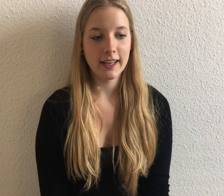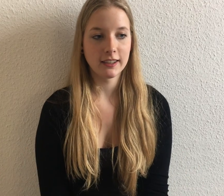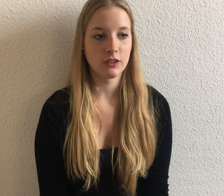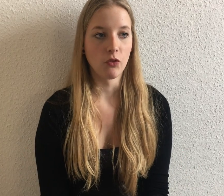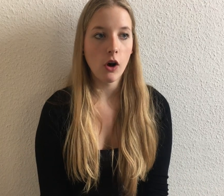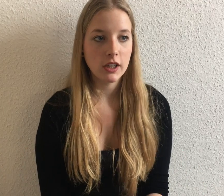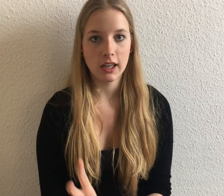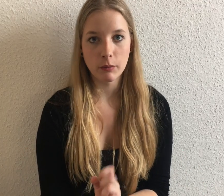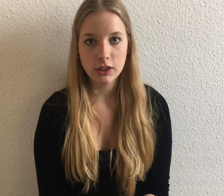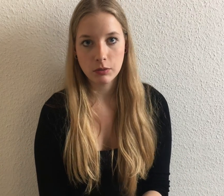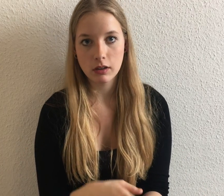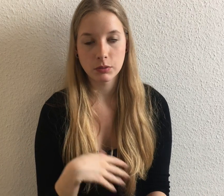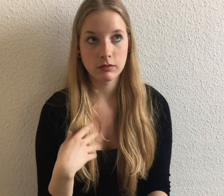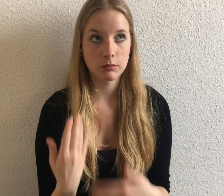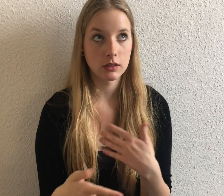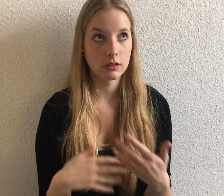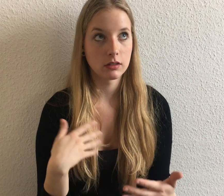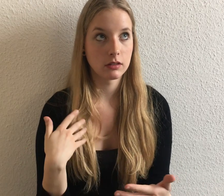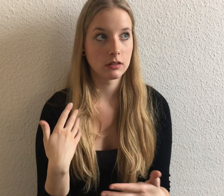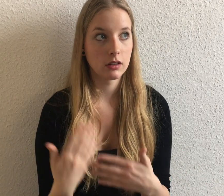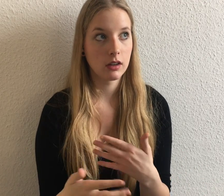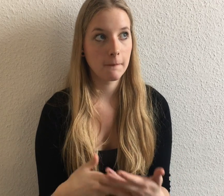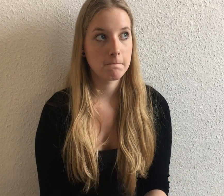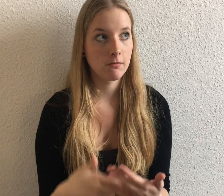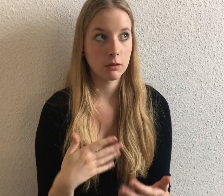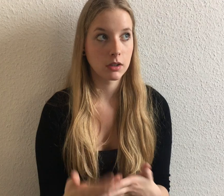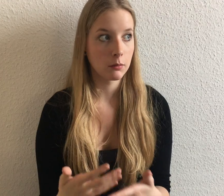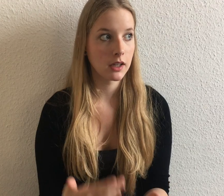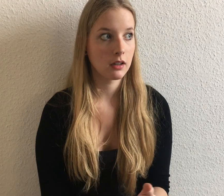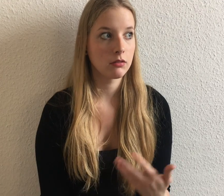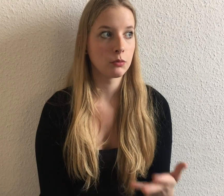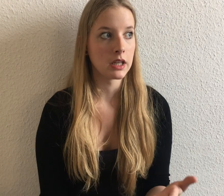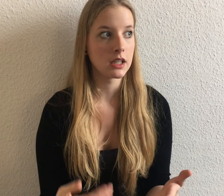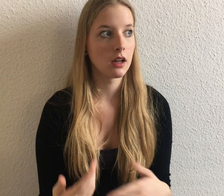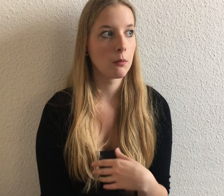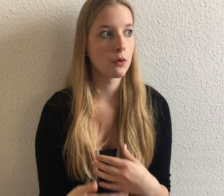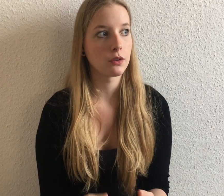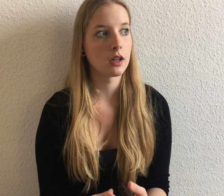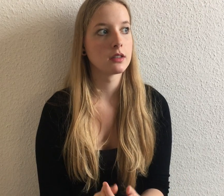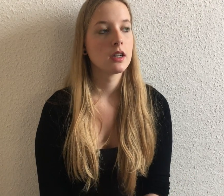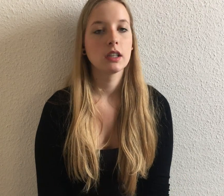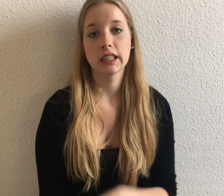ein Wort in der Gebärdensprache, dass man, weiß man, gebärden kann, für Berlin, Hamburg und alles. Das